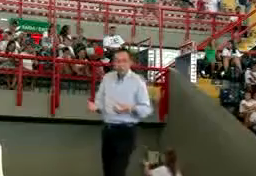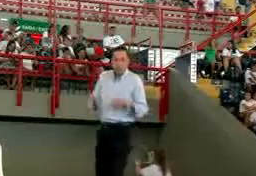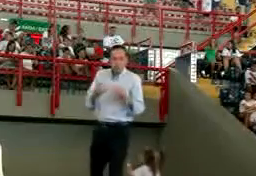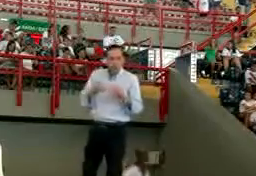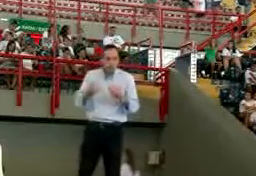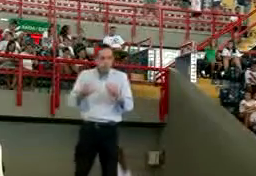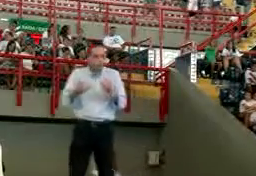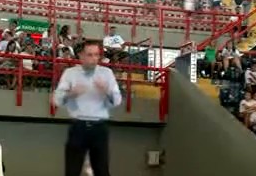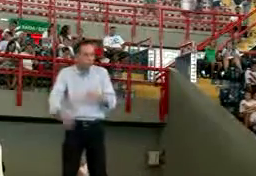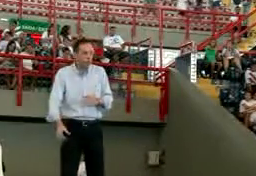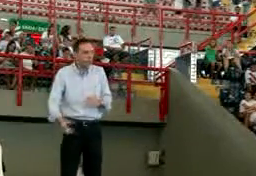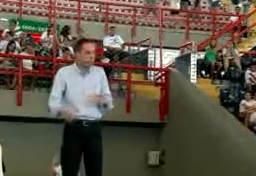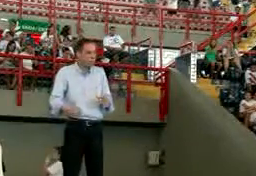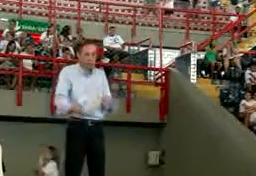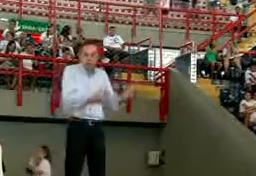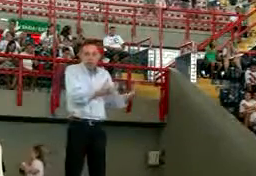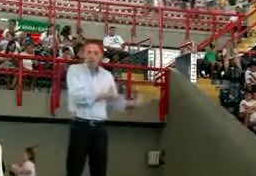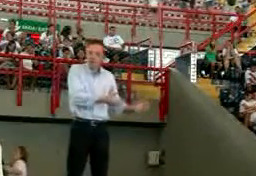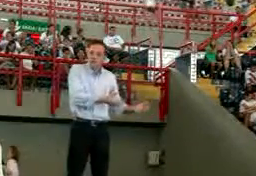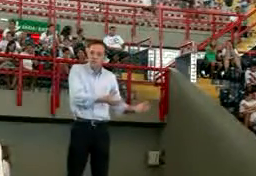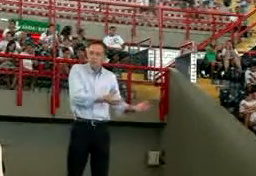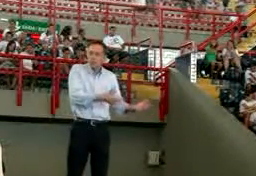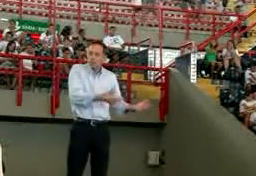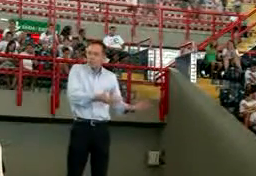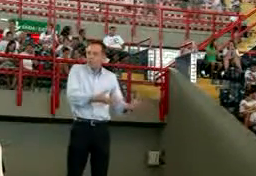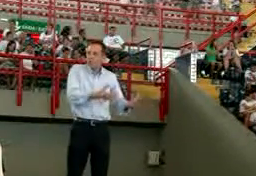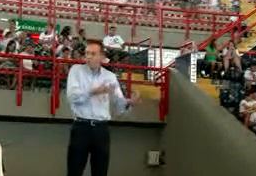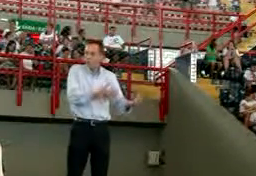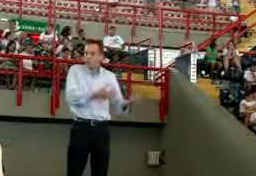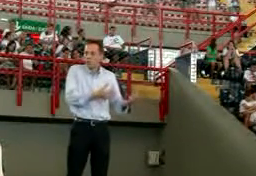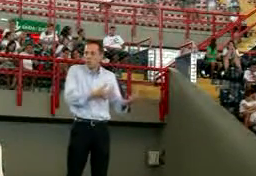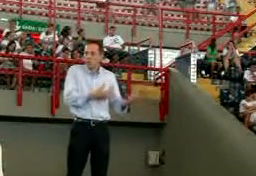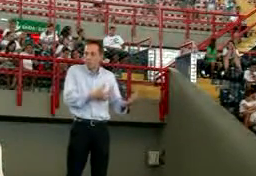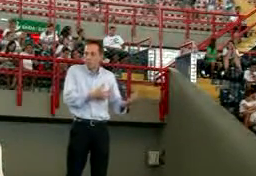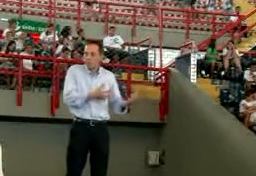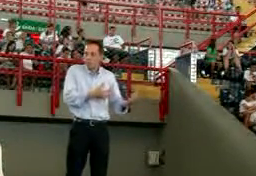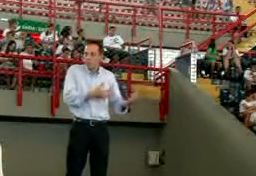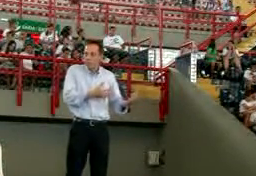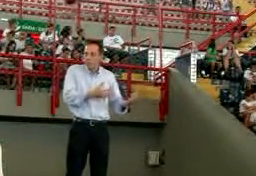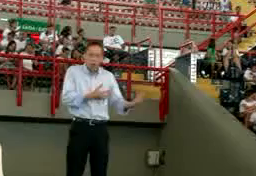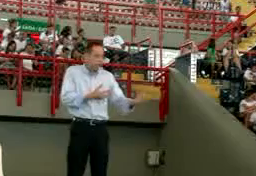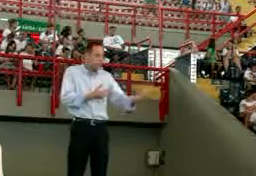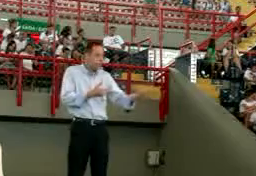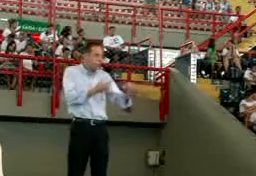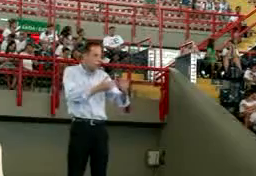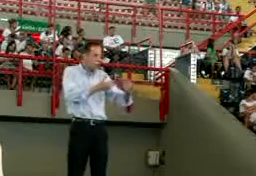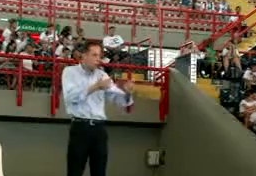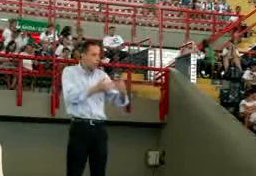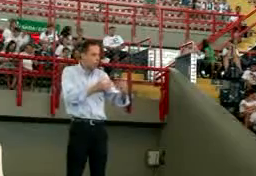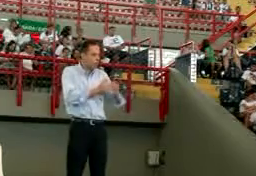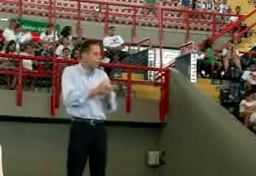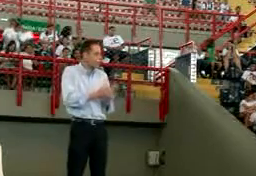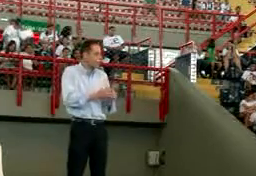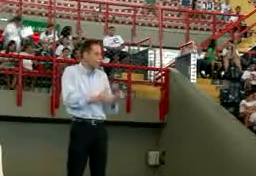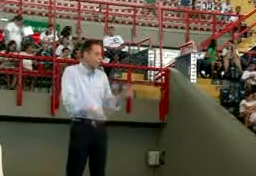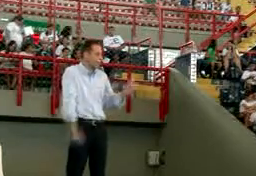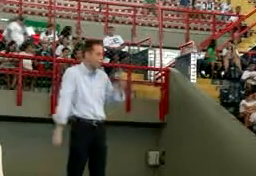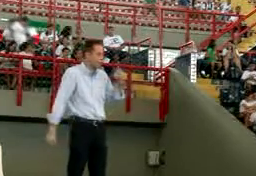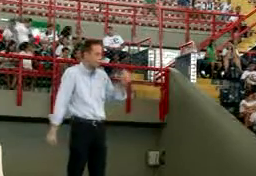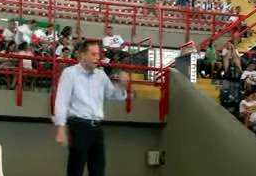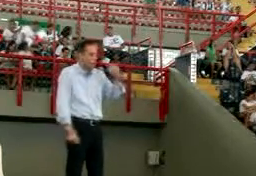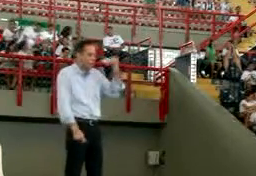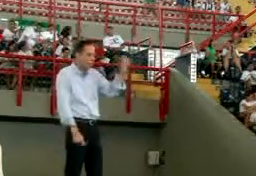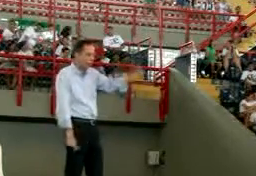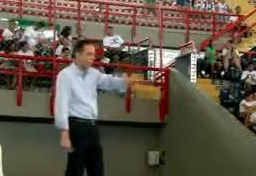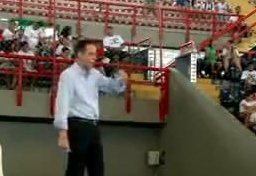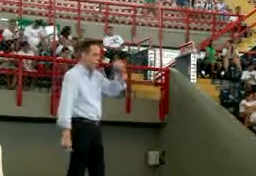portugueses, que eram partidários de Dom Pedro, e brasileiros, que eram opositores de Dom Pedro. Houve então um confronto em que os